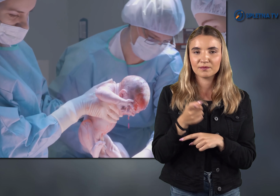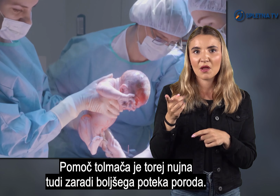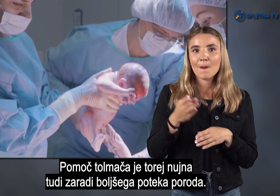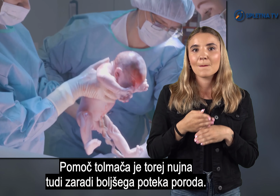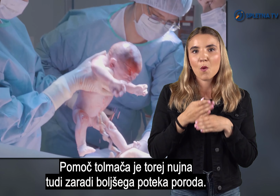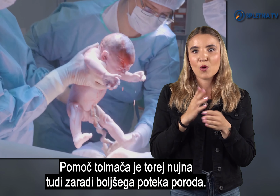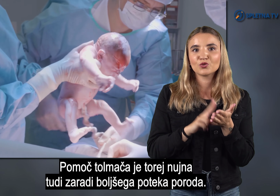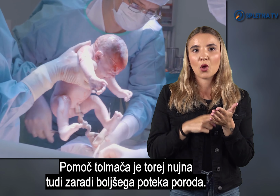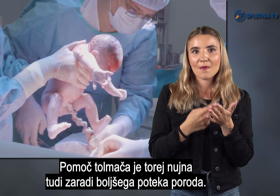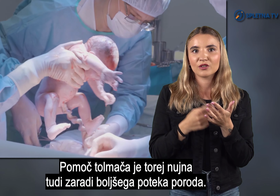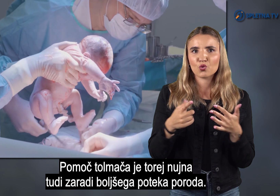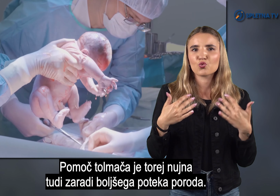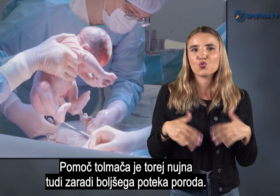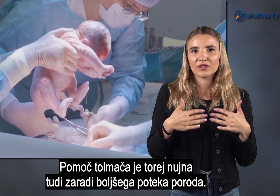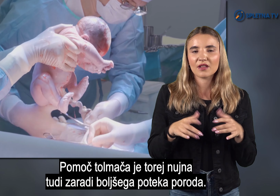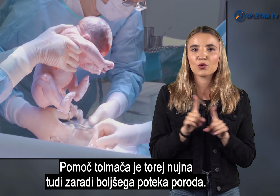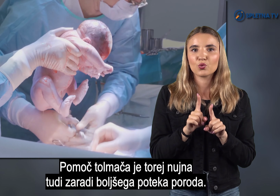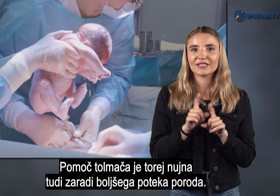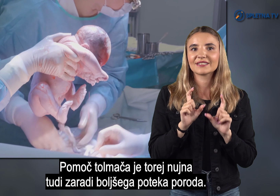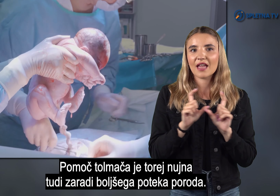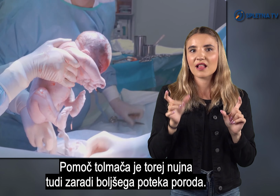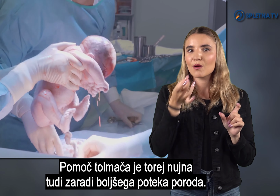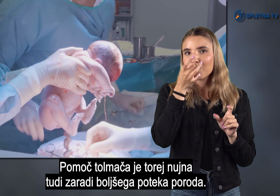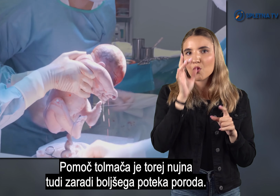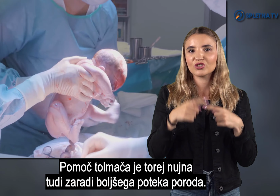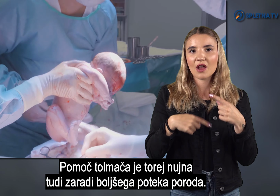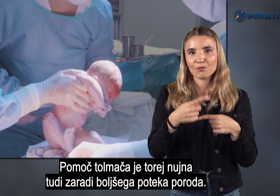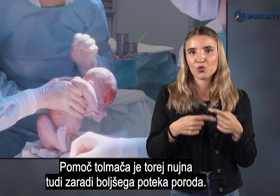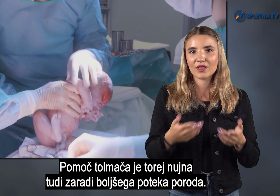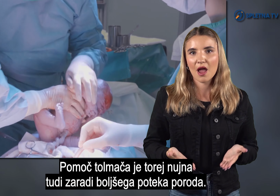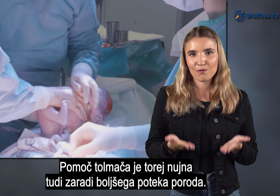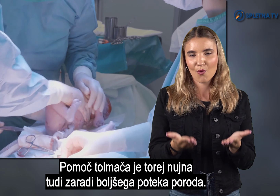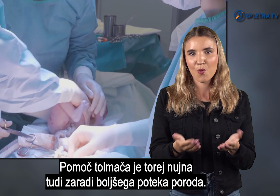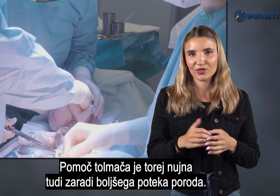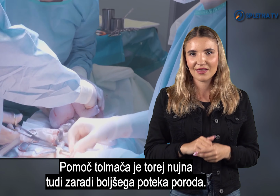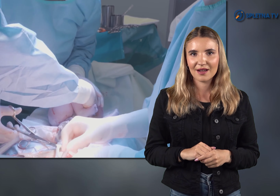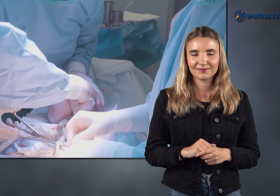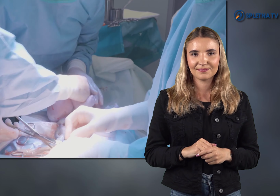Pomoč tolmača je torej nujna, tudi zaradi boljšega poteka poroda.